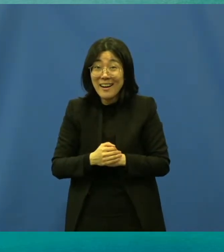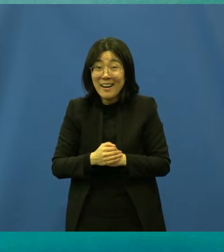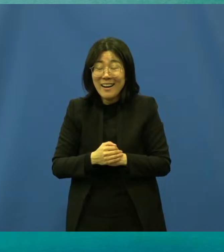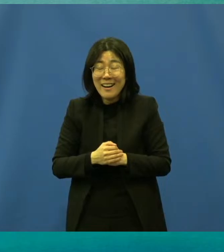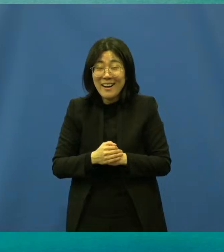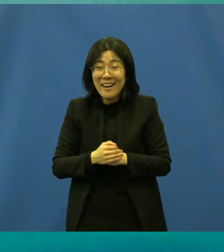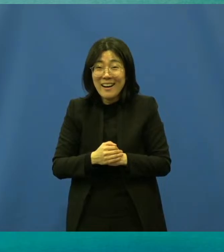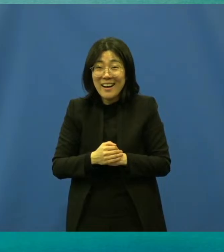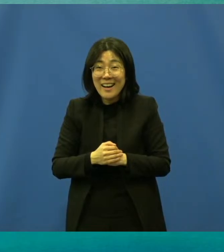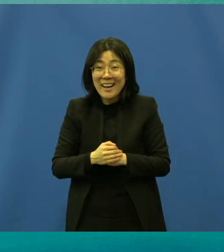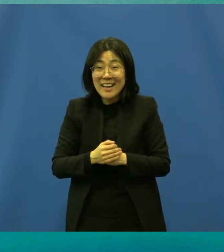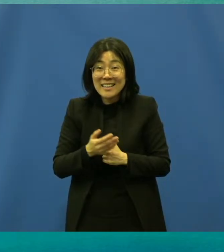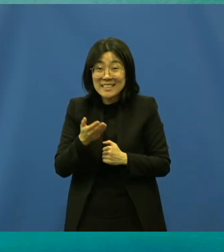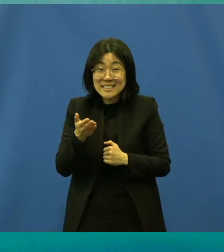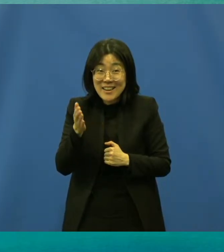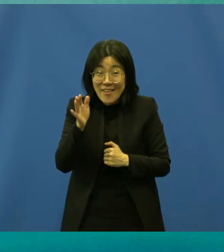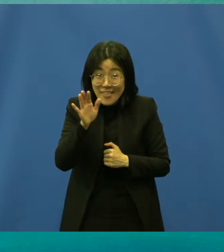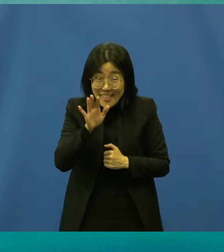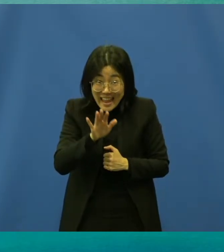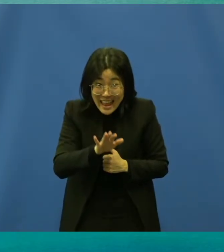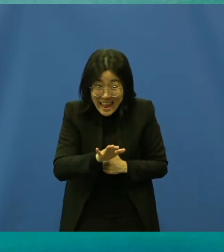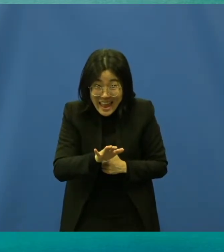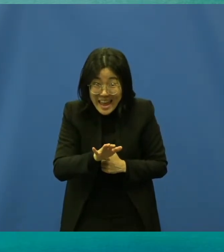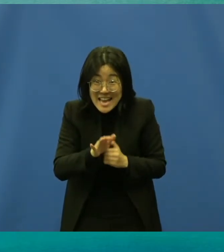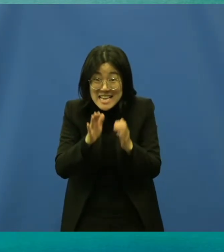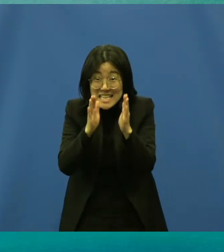우리에게 필요한 것은 레슨입니다.